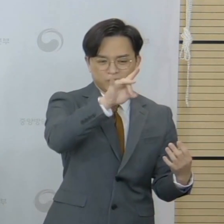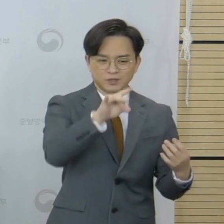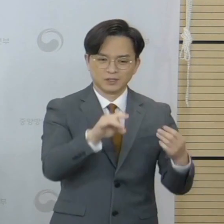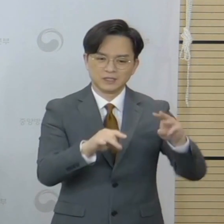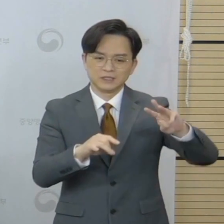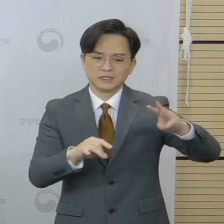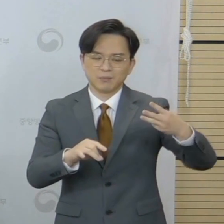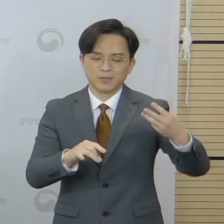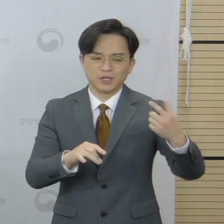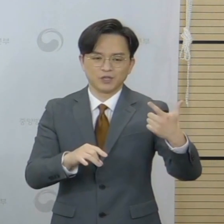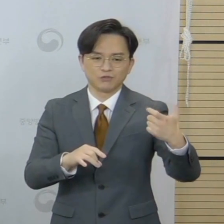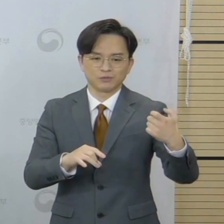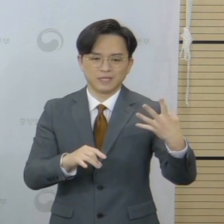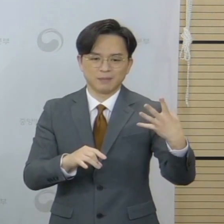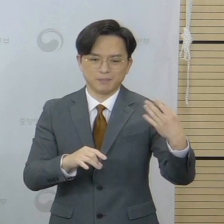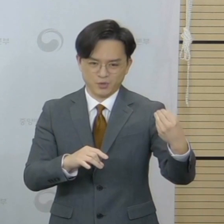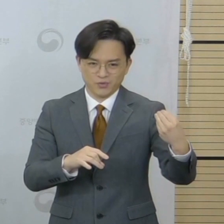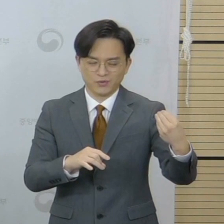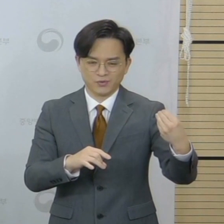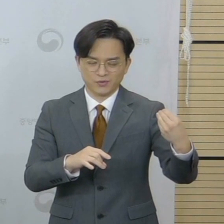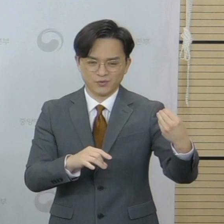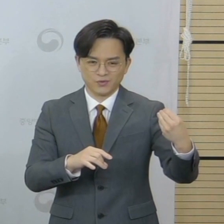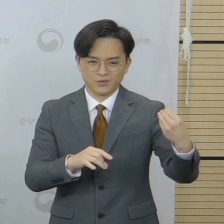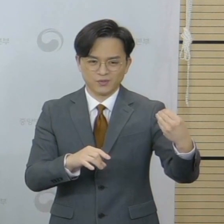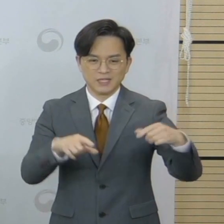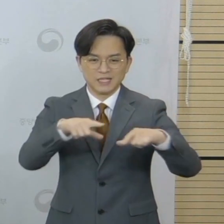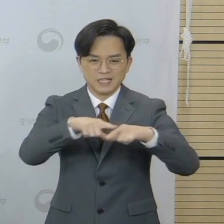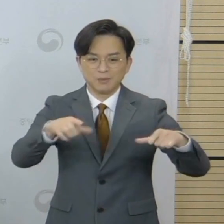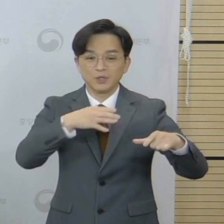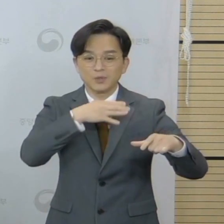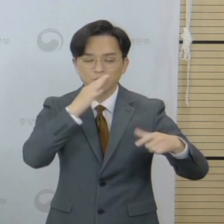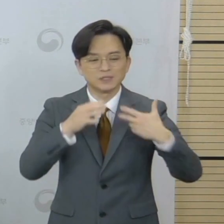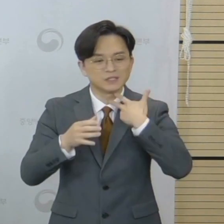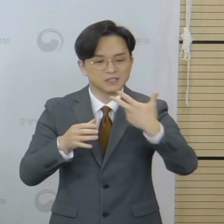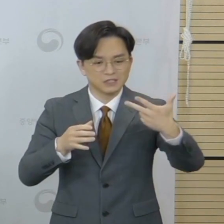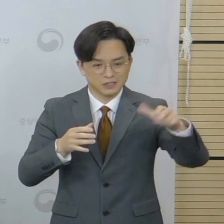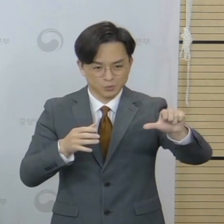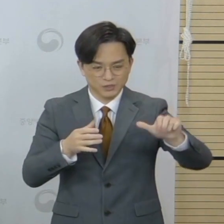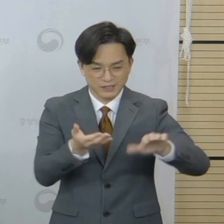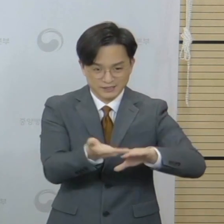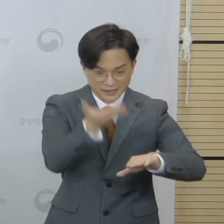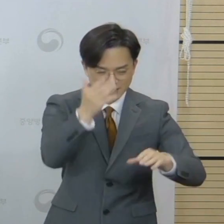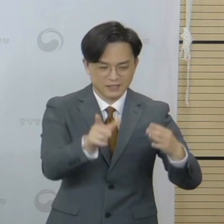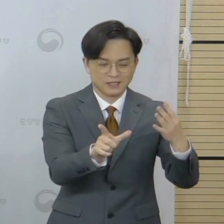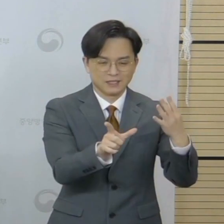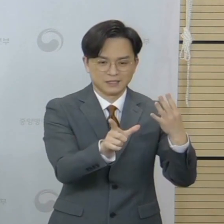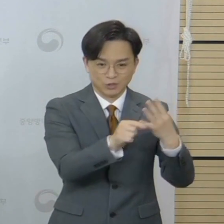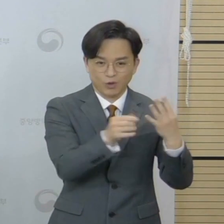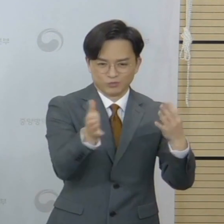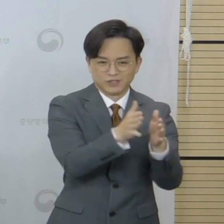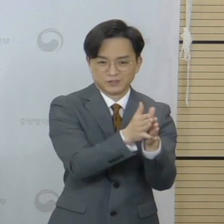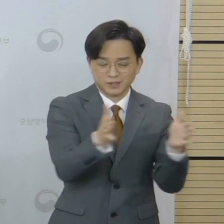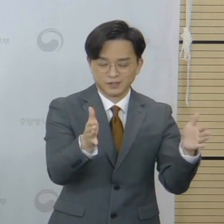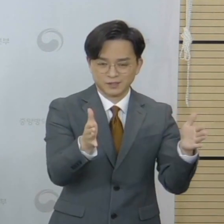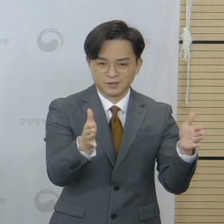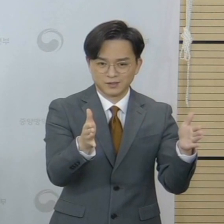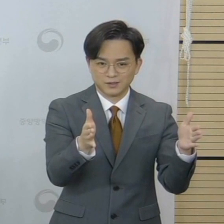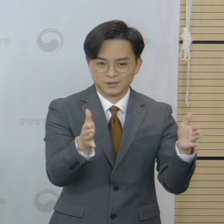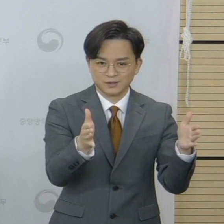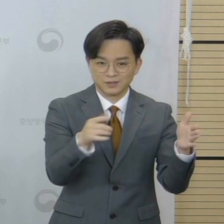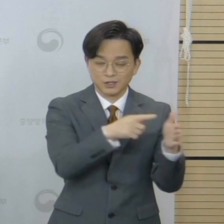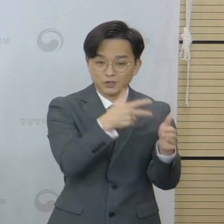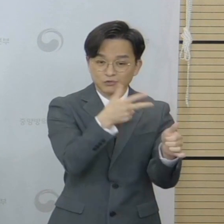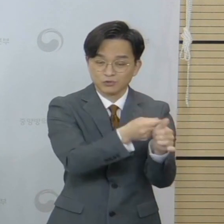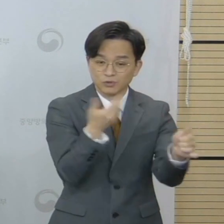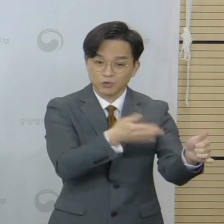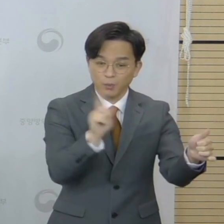363 한 명을 대상으로 하여 코론 알고 예방 접종을 시작합니다 2분기 중에 가장 빨리 국내에 도입되는